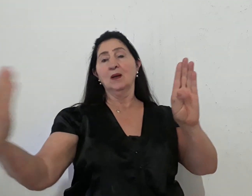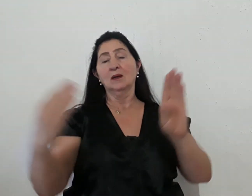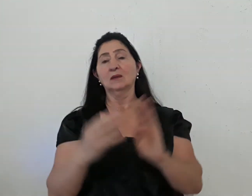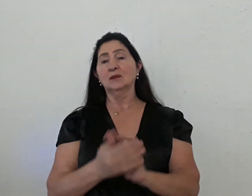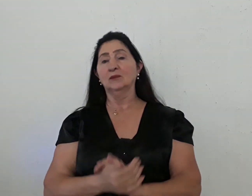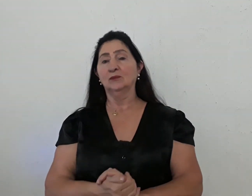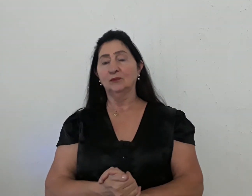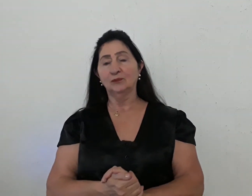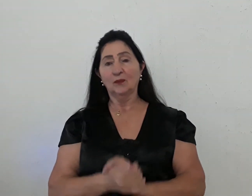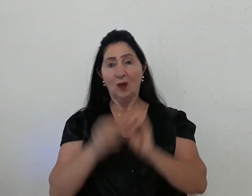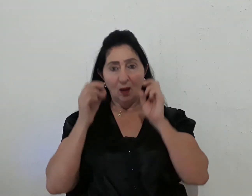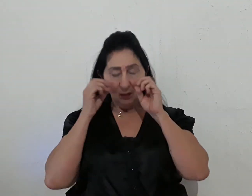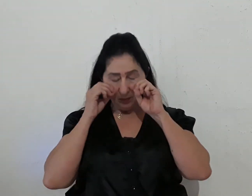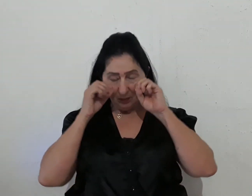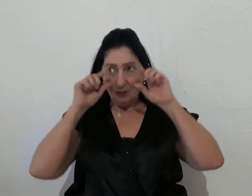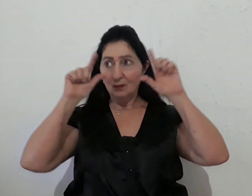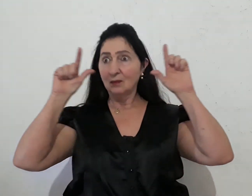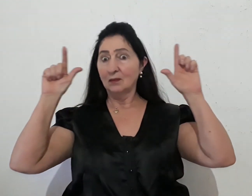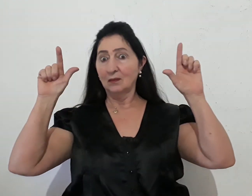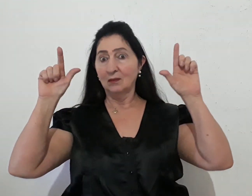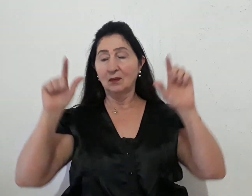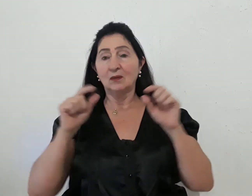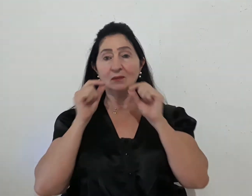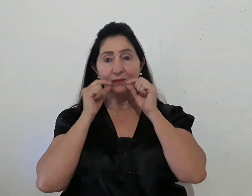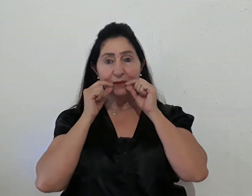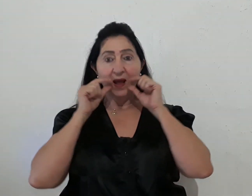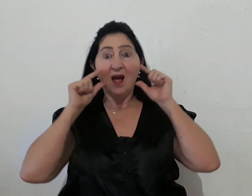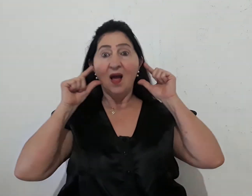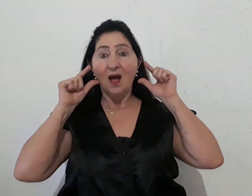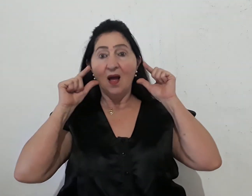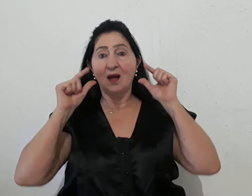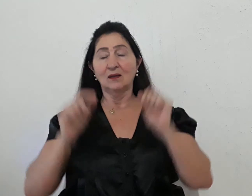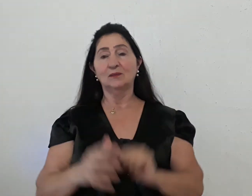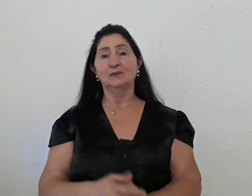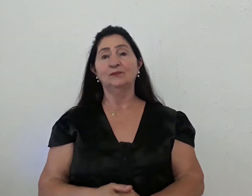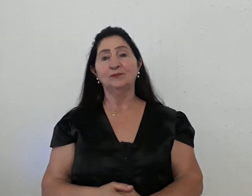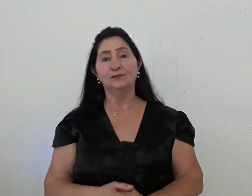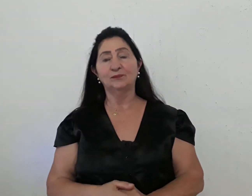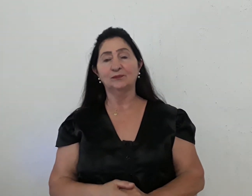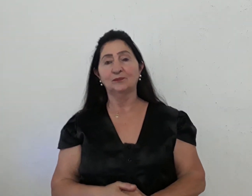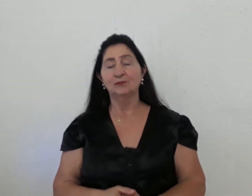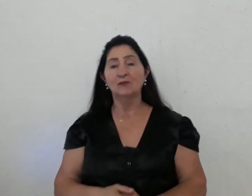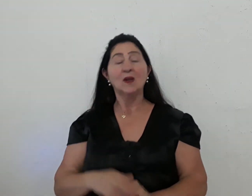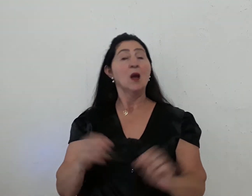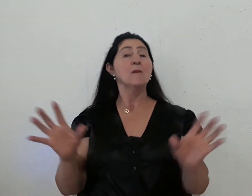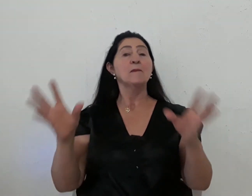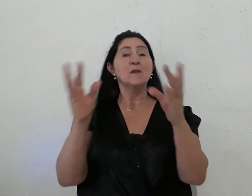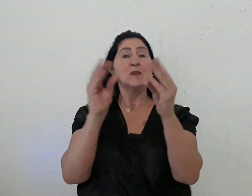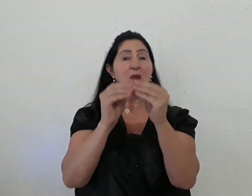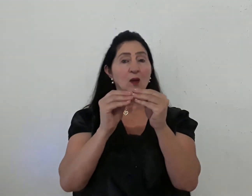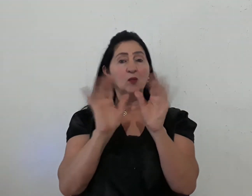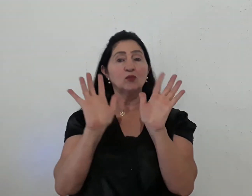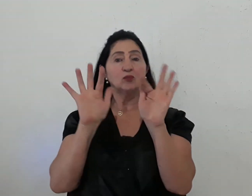o olho e abrir a boca. Para concluir, sistemas